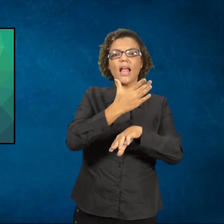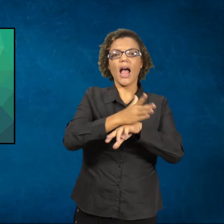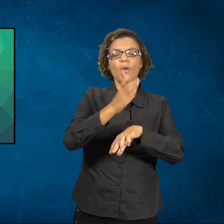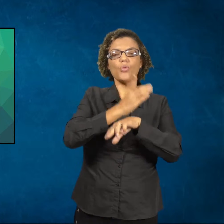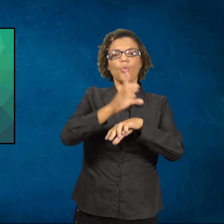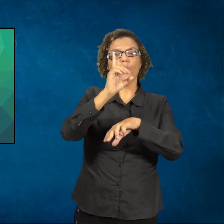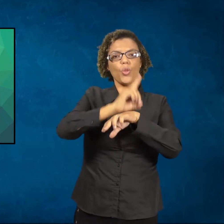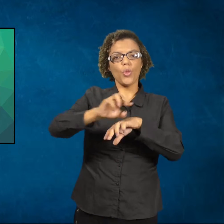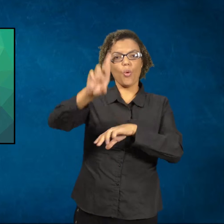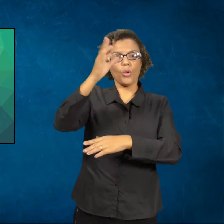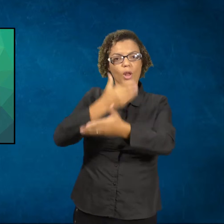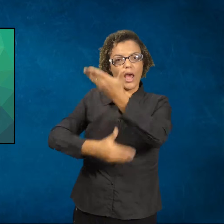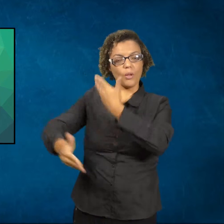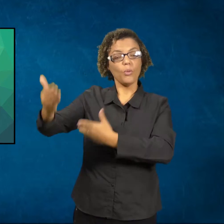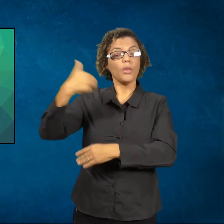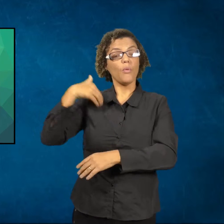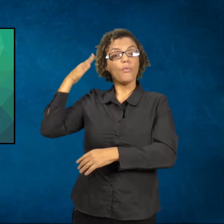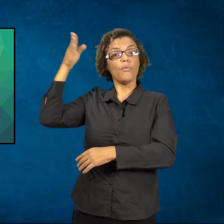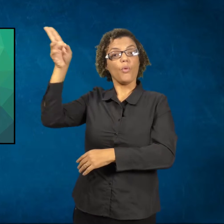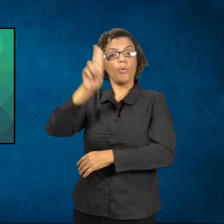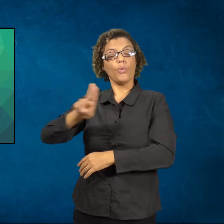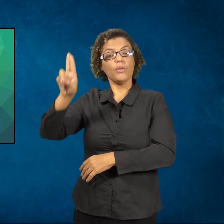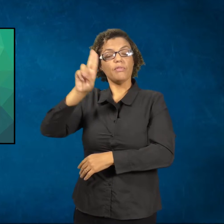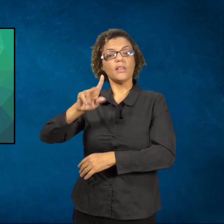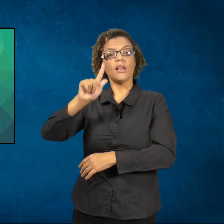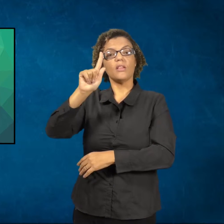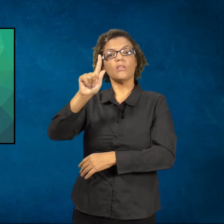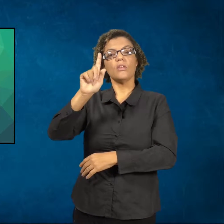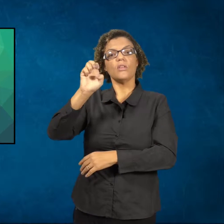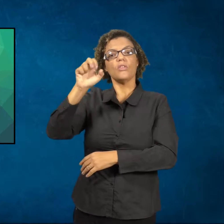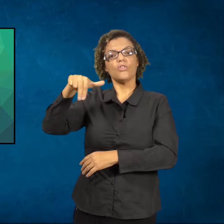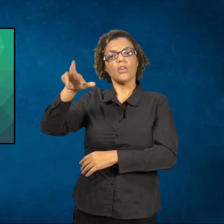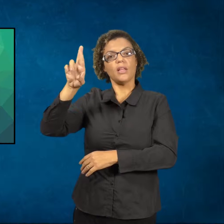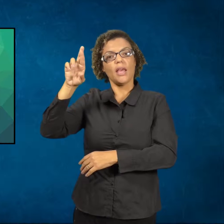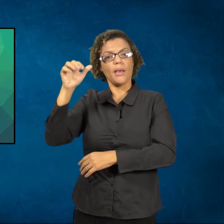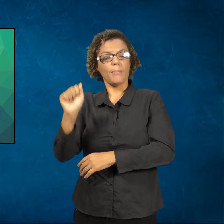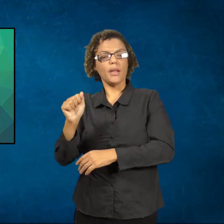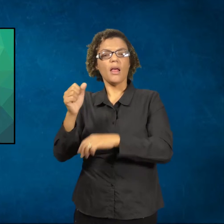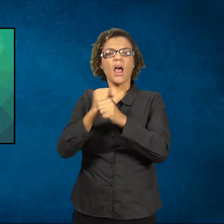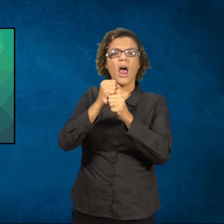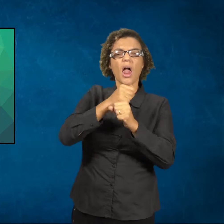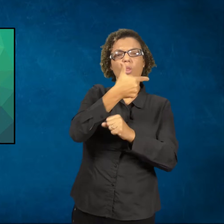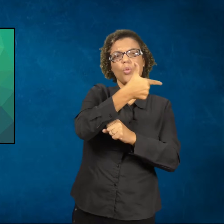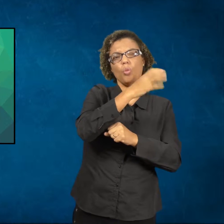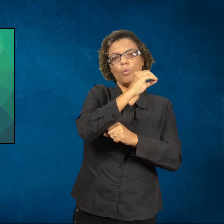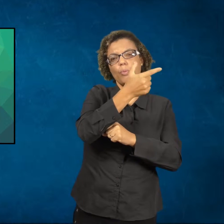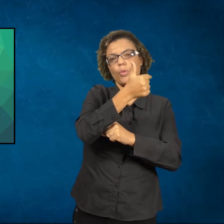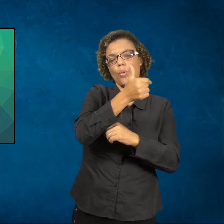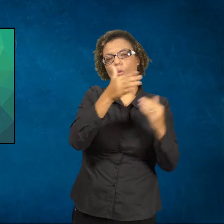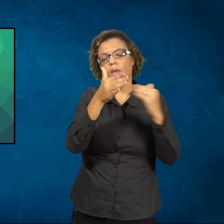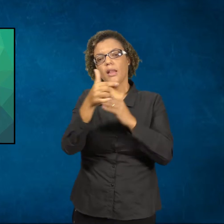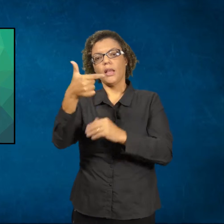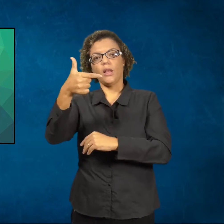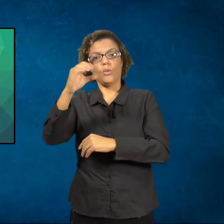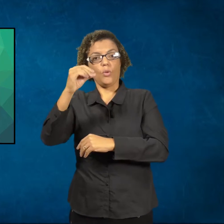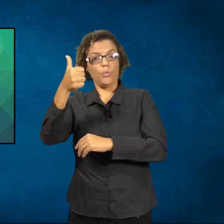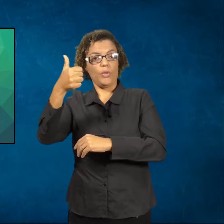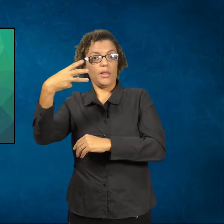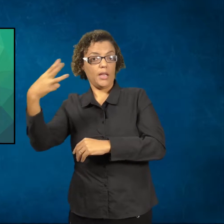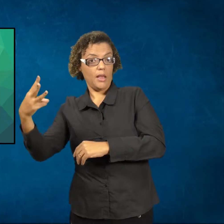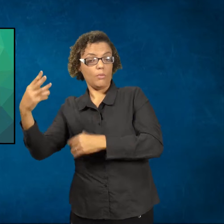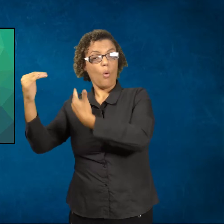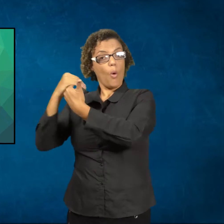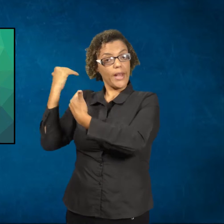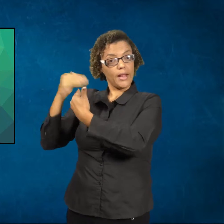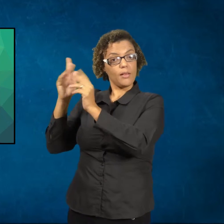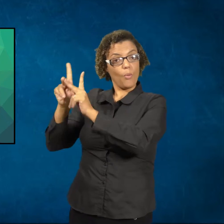na Universidade de Genebra entre os anos 2012 e 2013, sobre orientação da professora Silvia Parra-Dayan. E aí